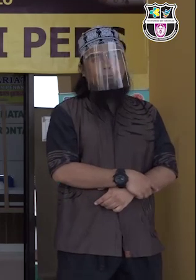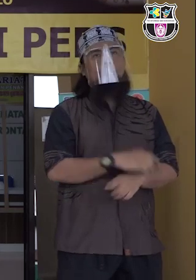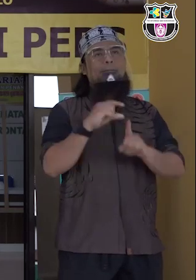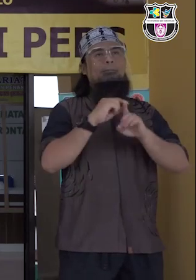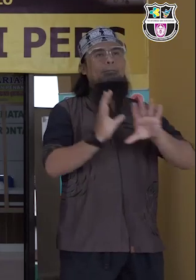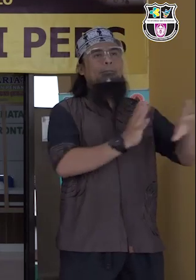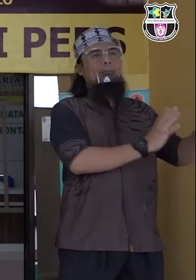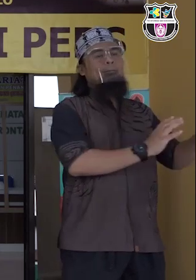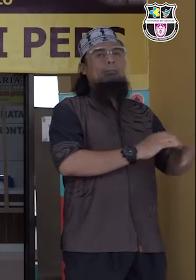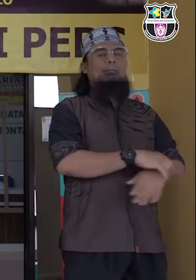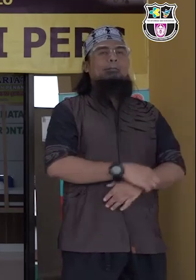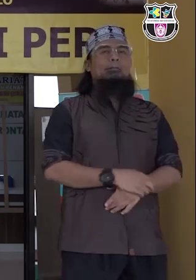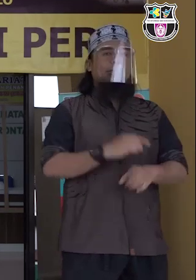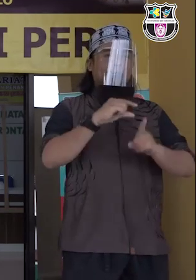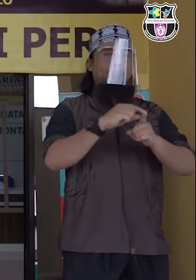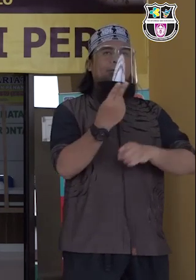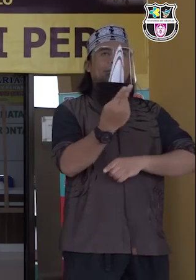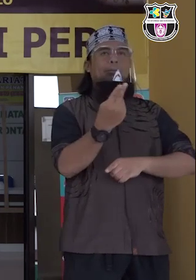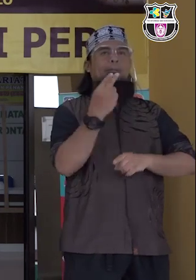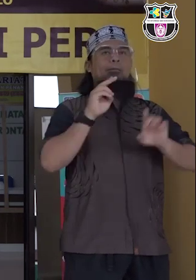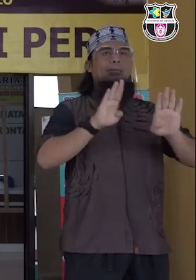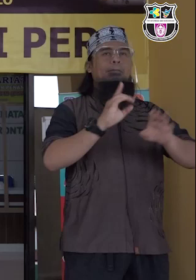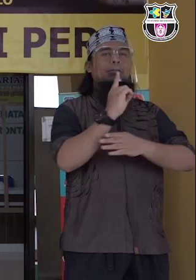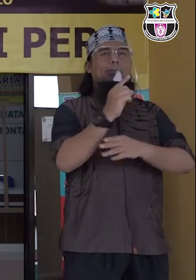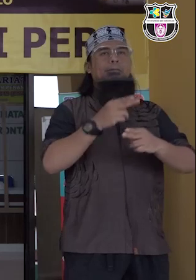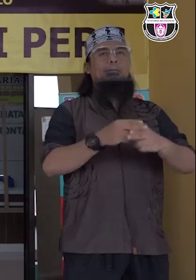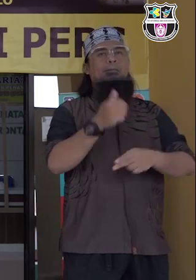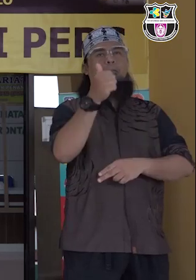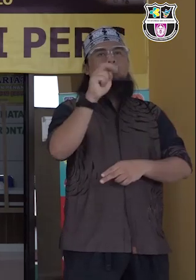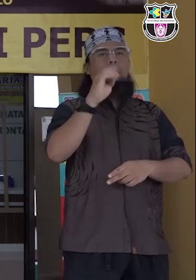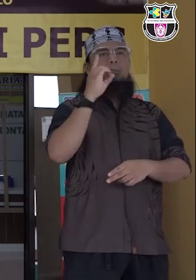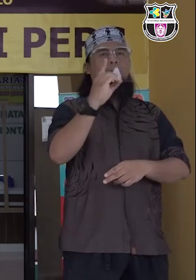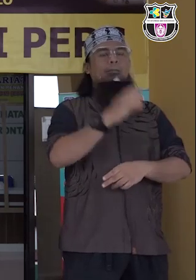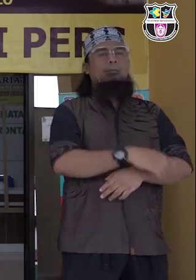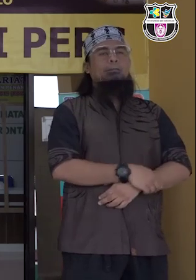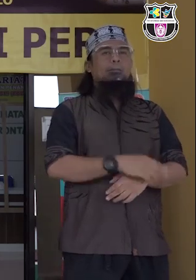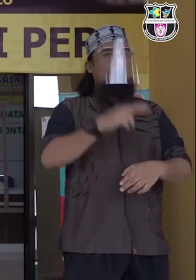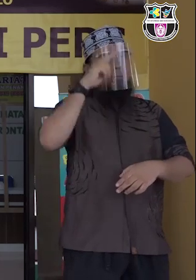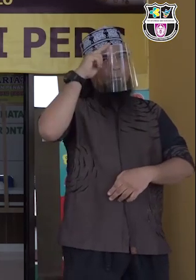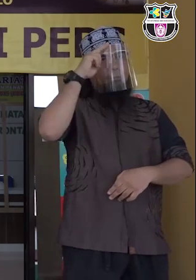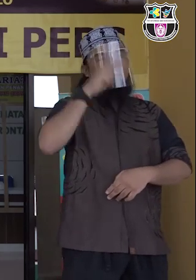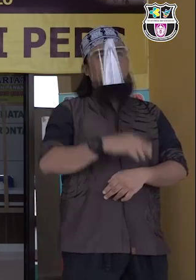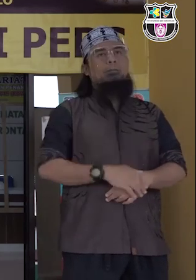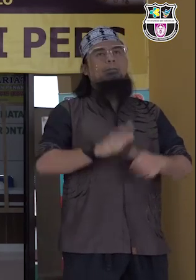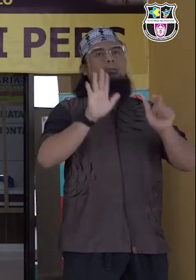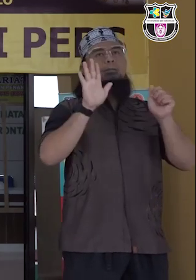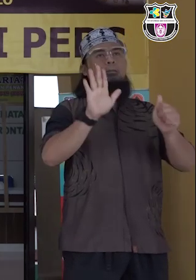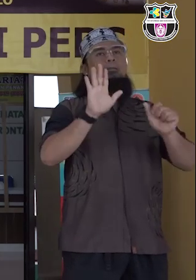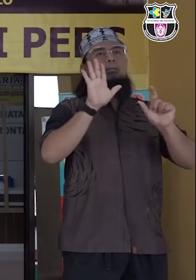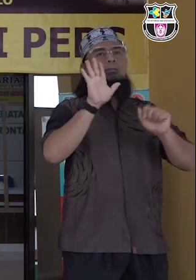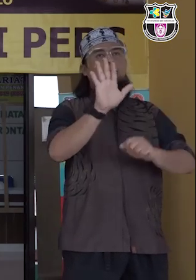Pasien berikutnya adalah pasien 281, nama AND, laki-laki, 65